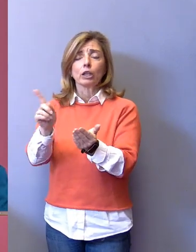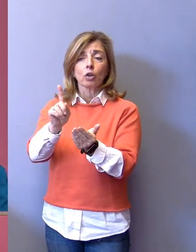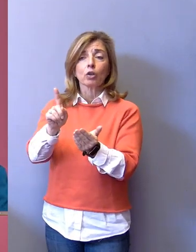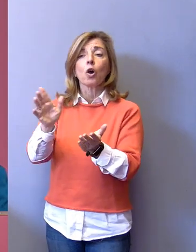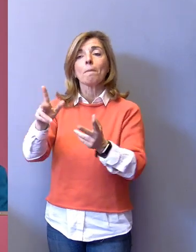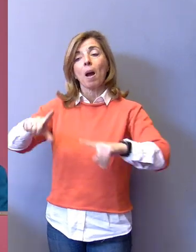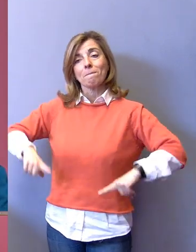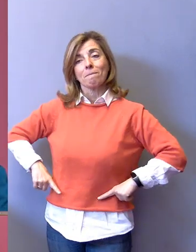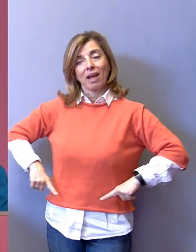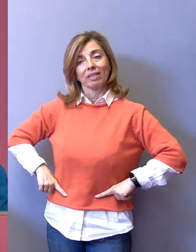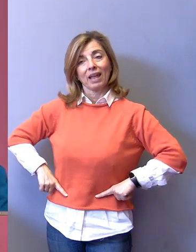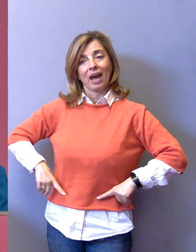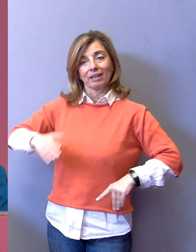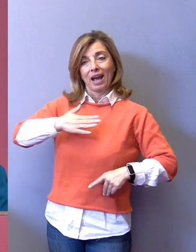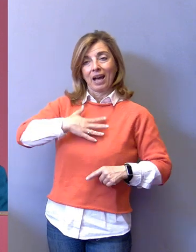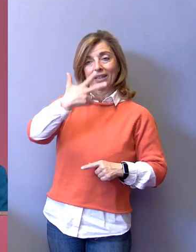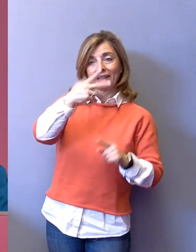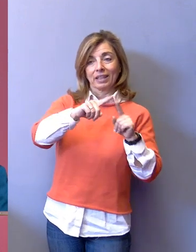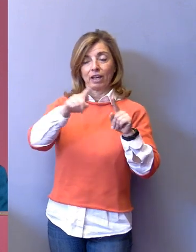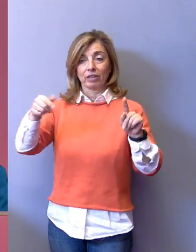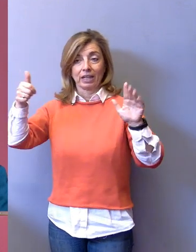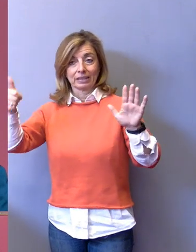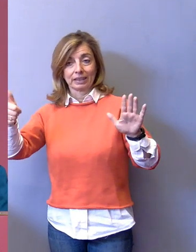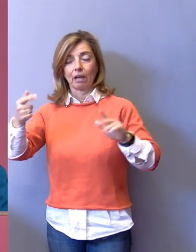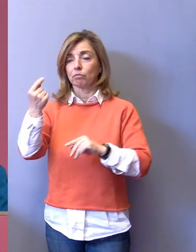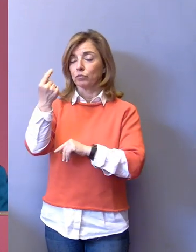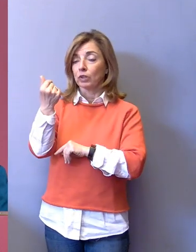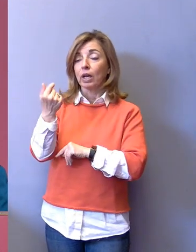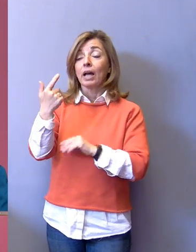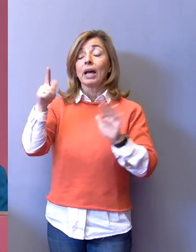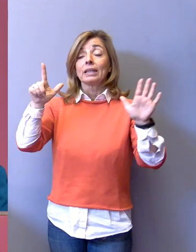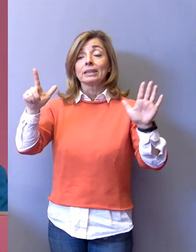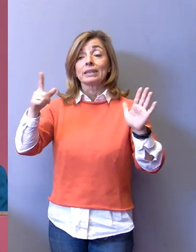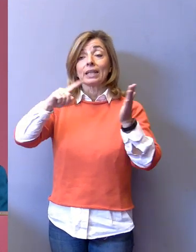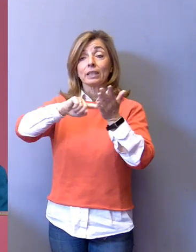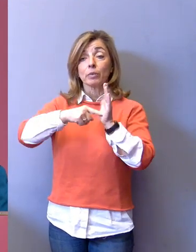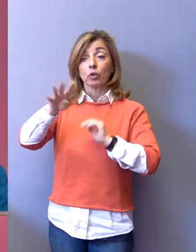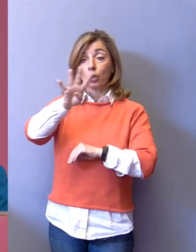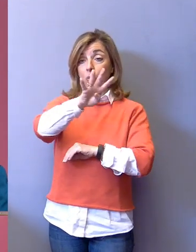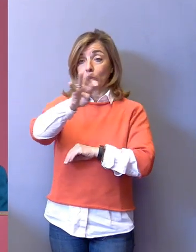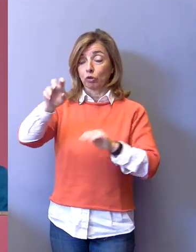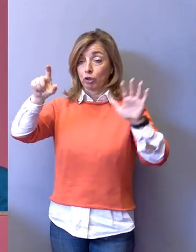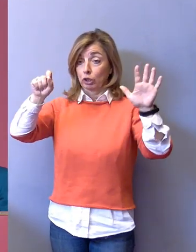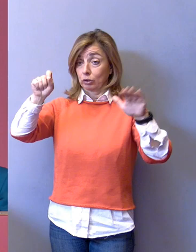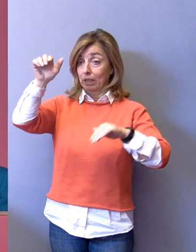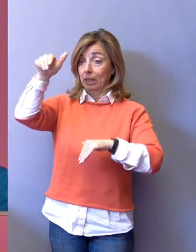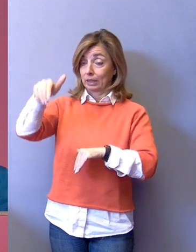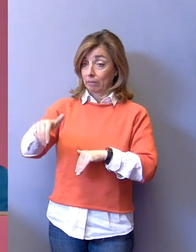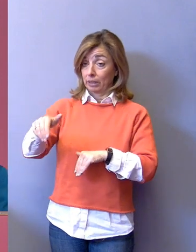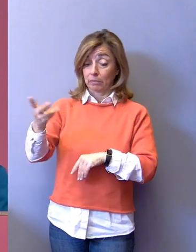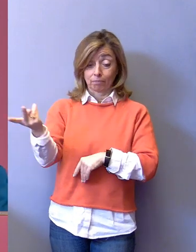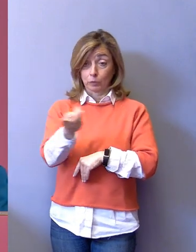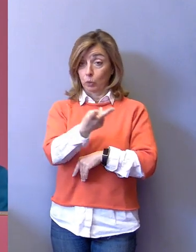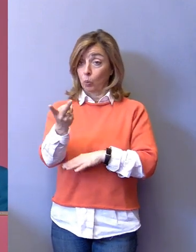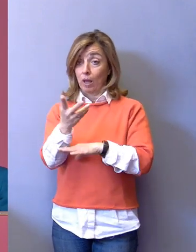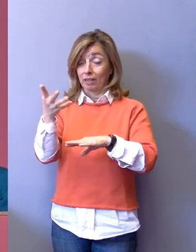questo per una cifra di 7 milioni 470.000 quindi parliamo ridendo e scherzando tra